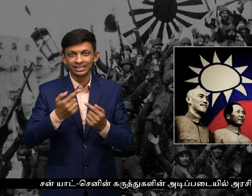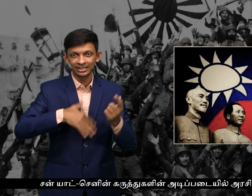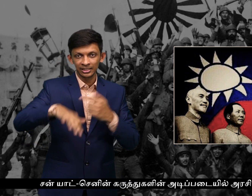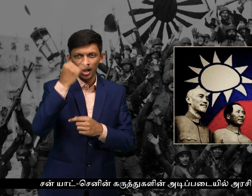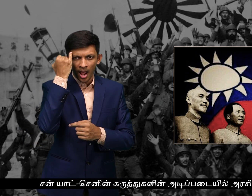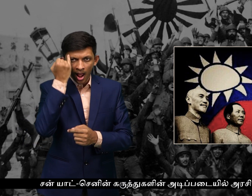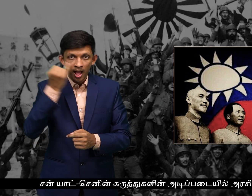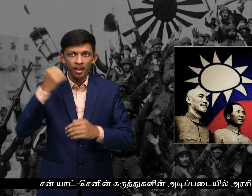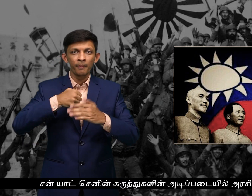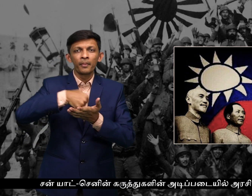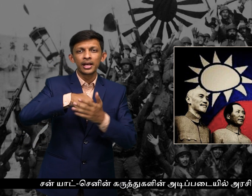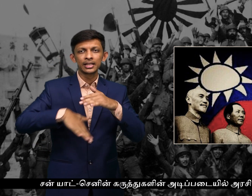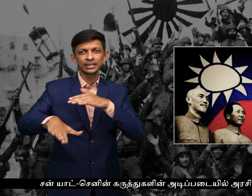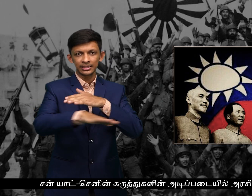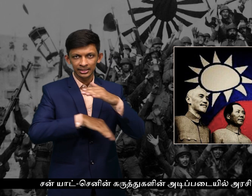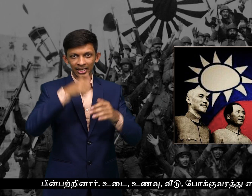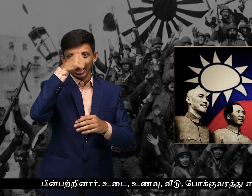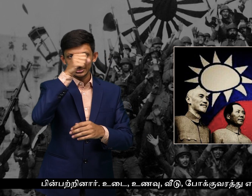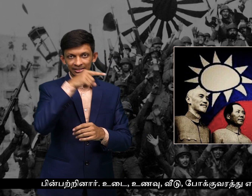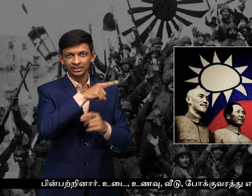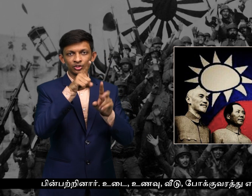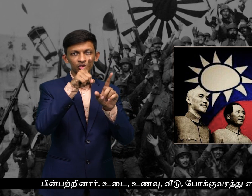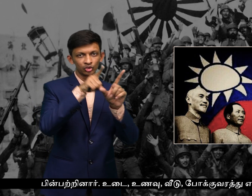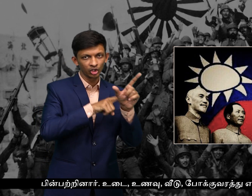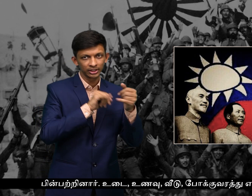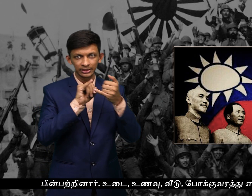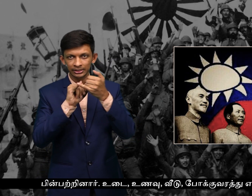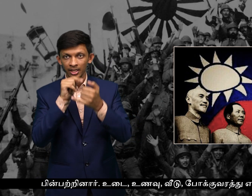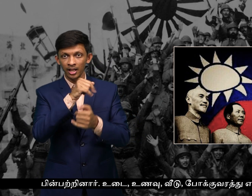கருத்துக்களின் அடிப்படையில் அரசியல் தத்துவத்தை பின்பற்றினர்.